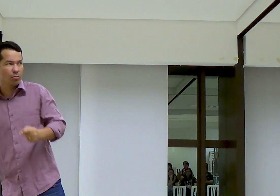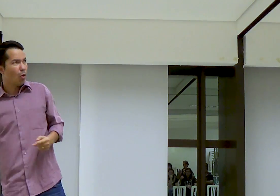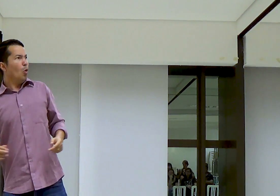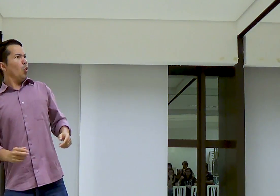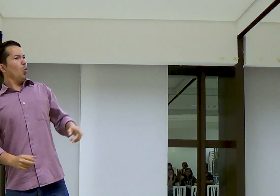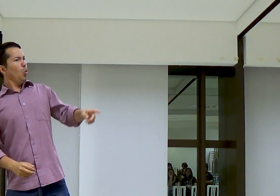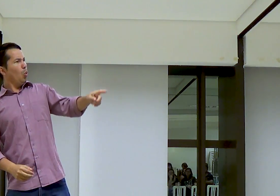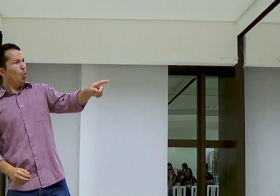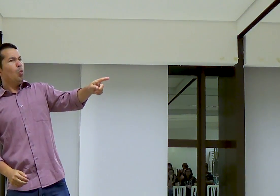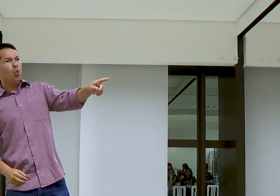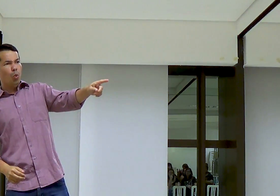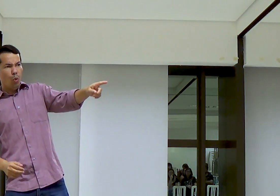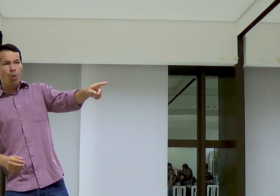as pessoas ficavam,